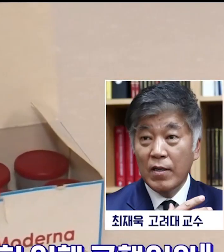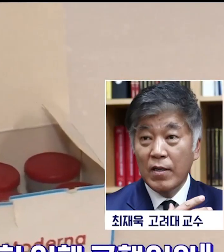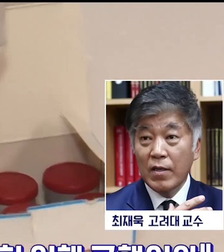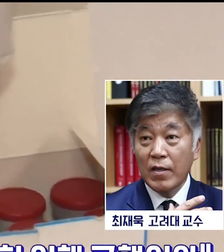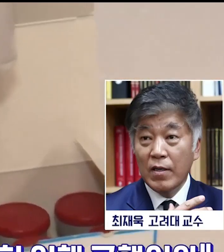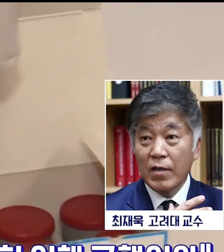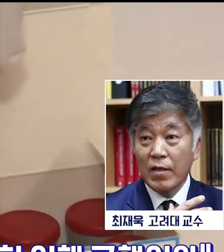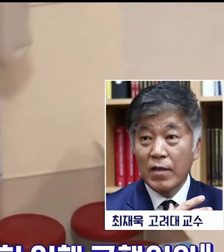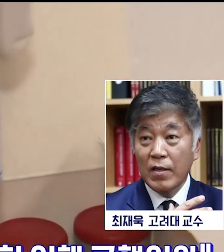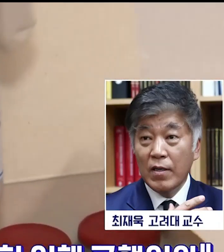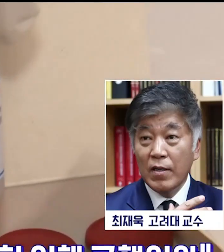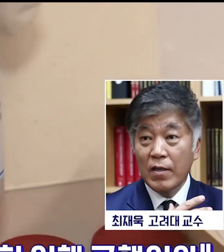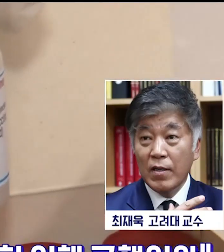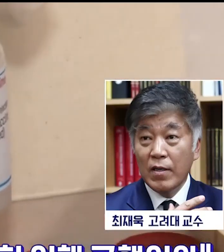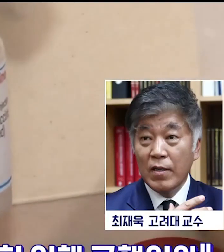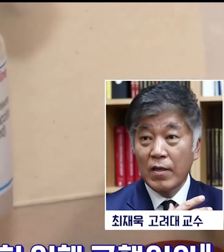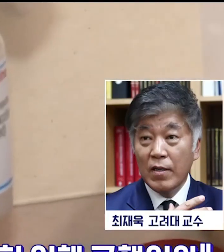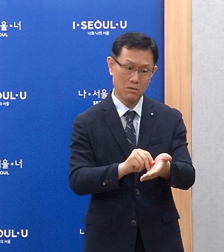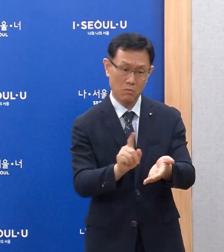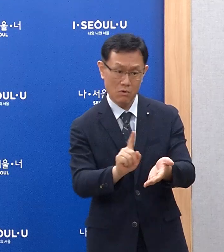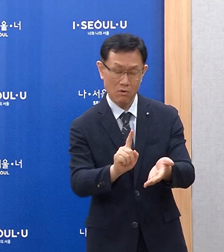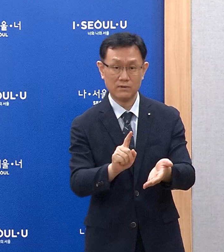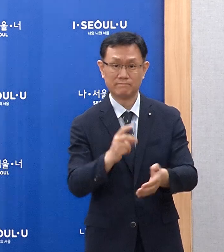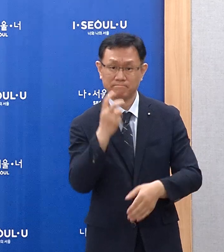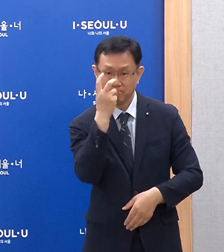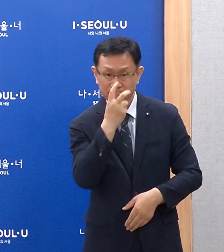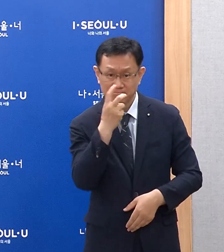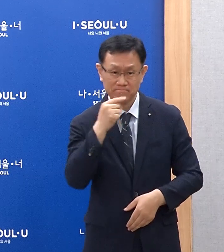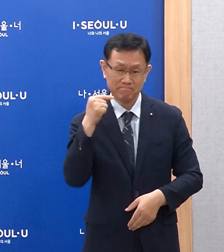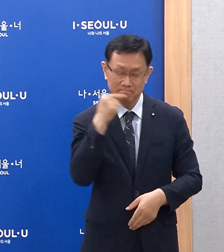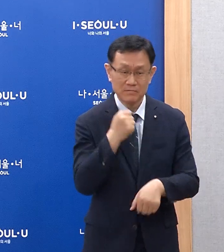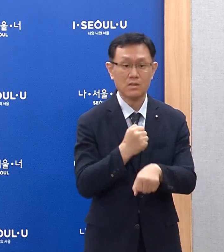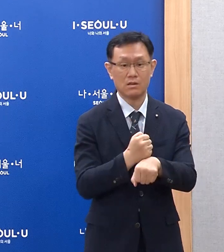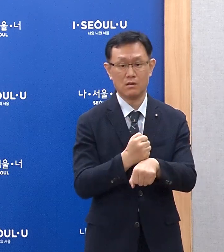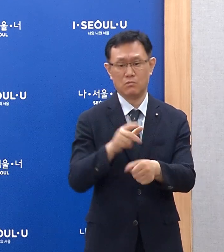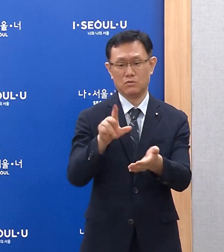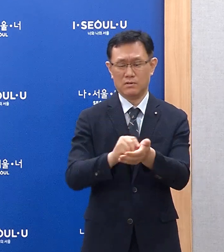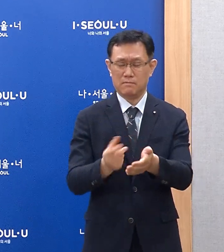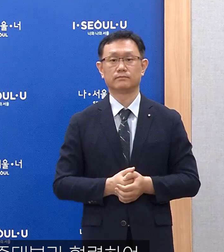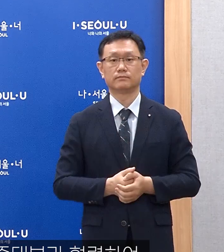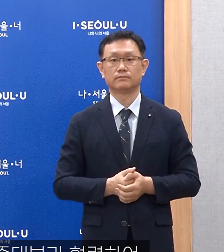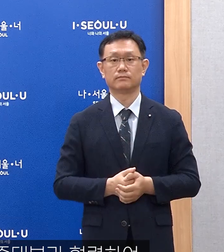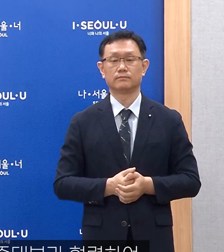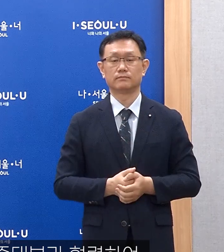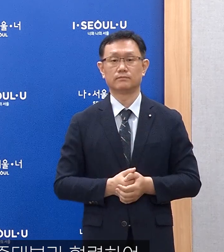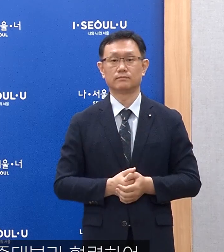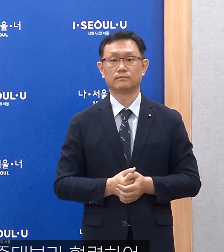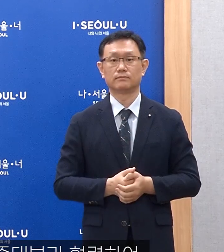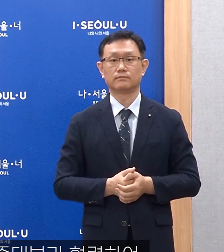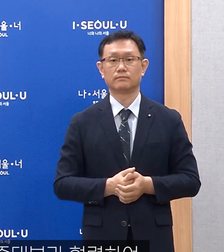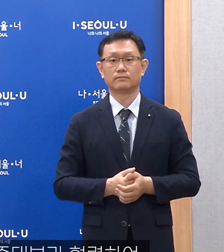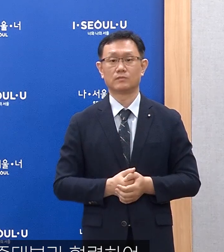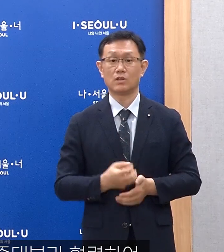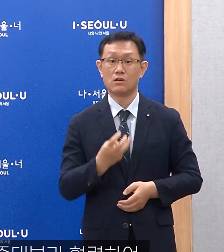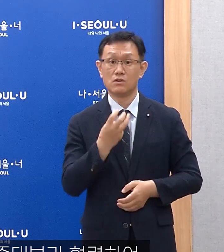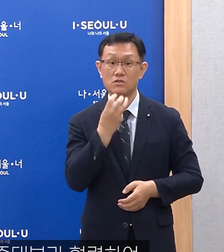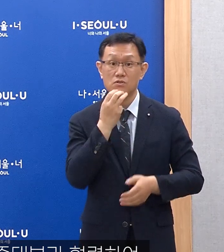모두가 냉정하게 돌아보고 대안을 마련해야 할 것입니다. 그동안